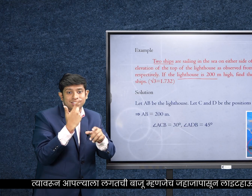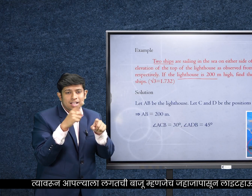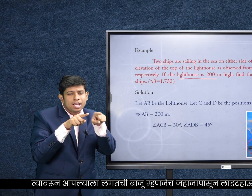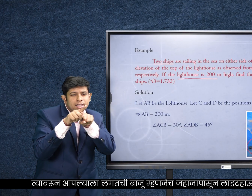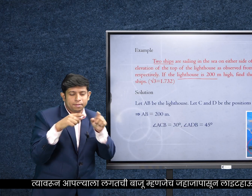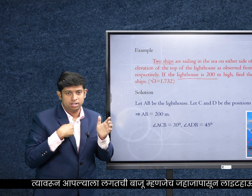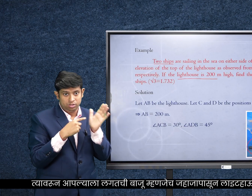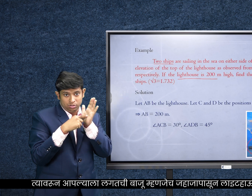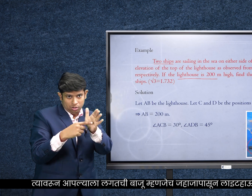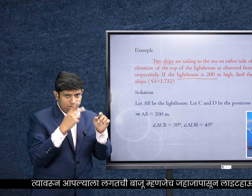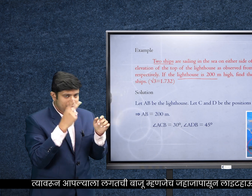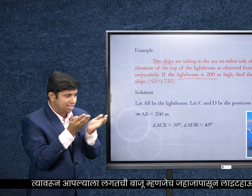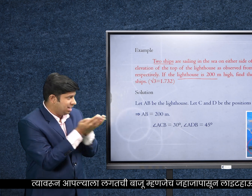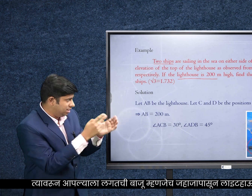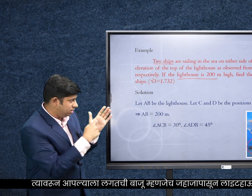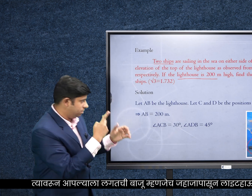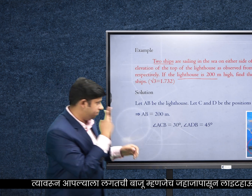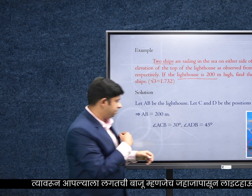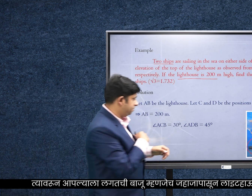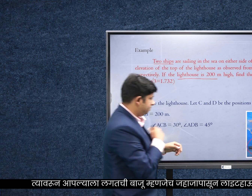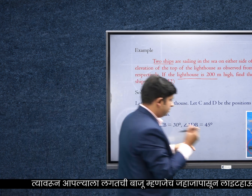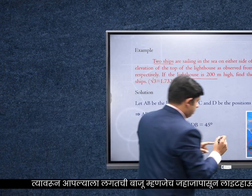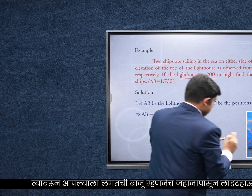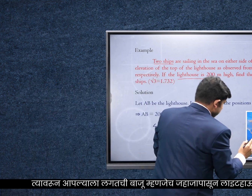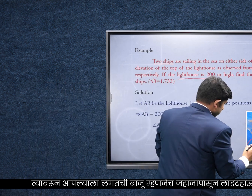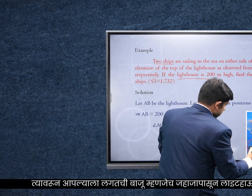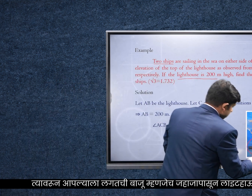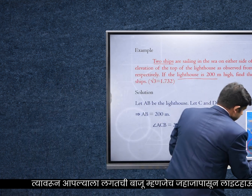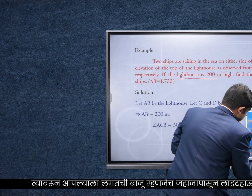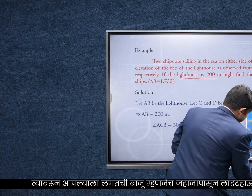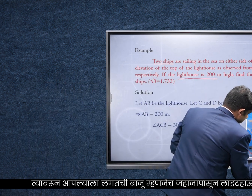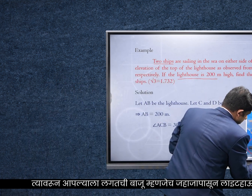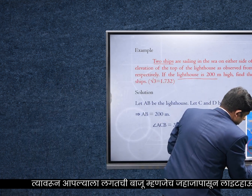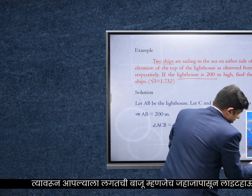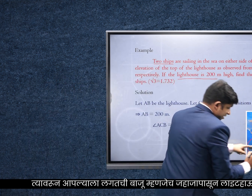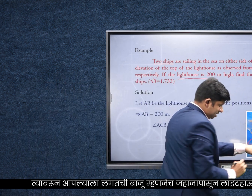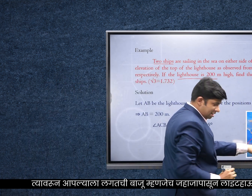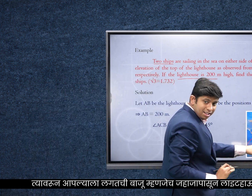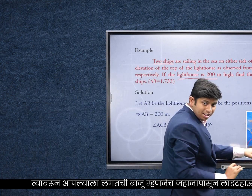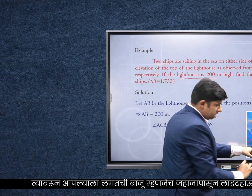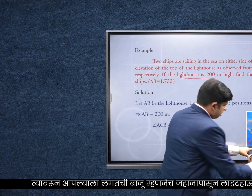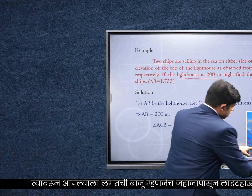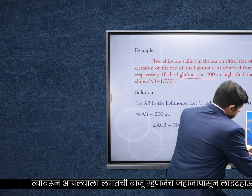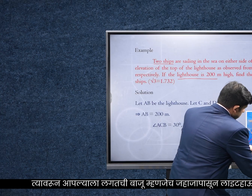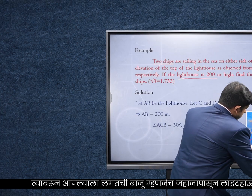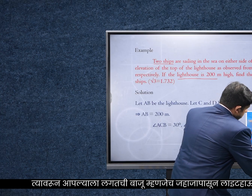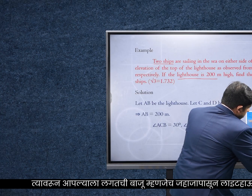त्यावरून आपल्याला लगतची बाजू म्हणजेच जहाजापासून लाईटहाऊसपर्यंतचे अंतर सापडते.